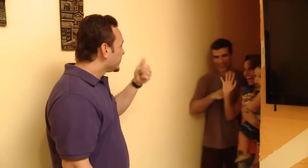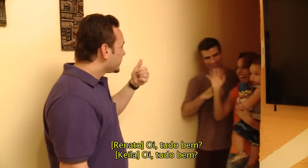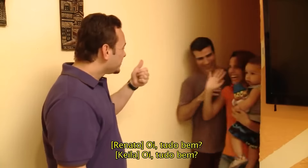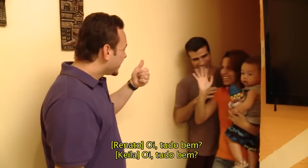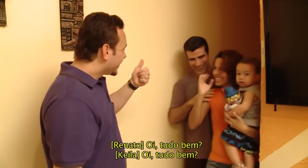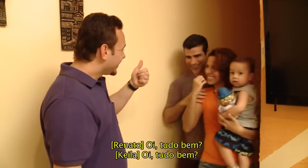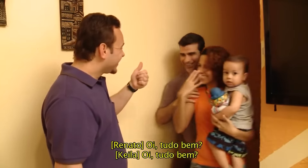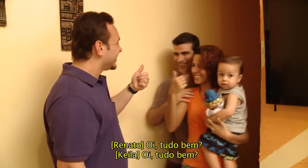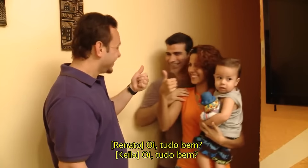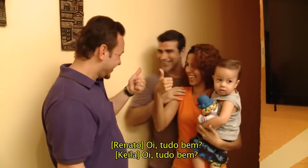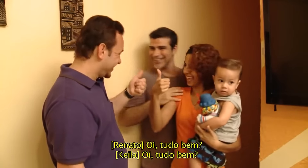Oi! Oi, tudo bem? Tudo bem?